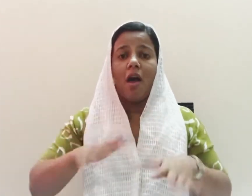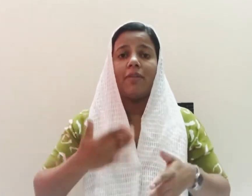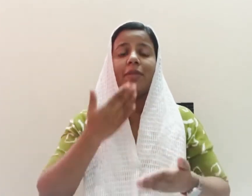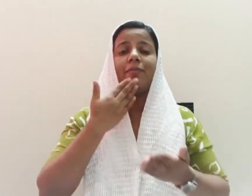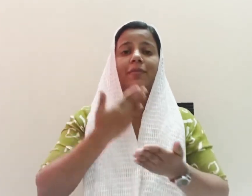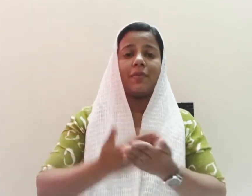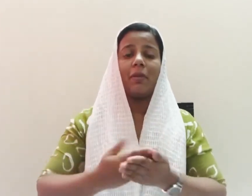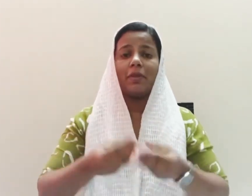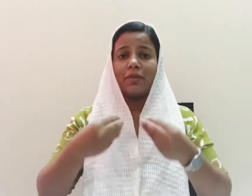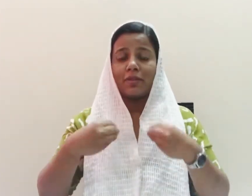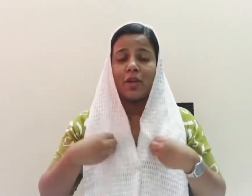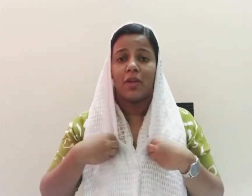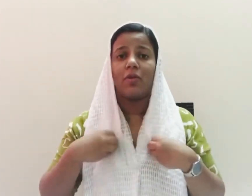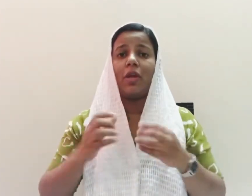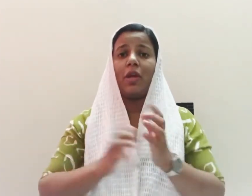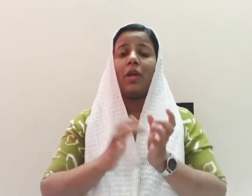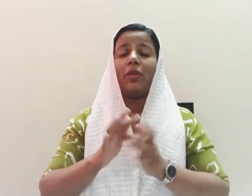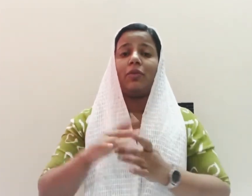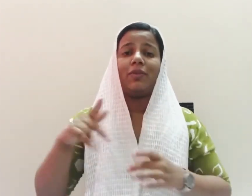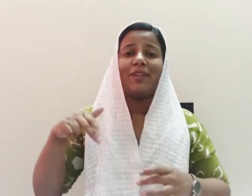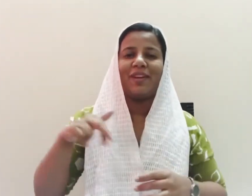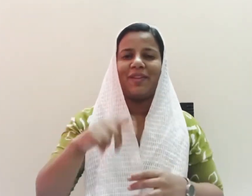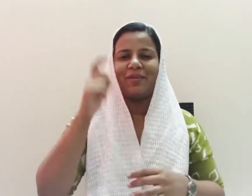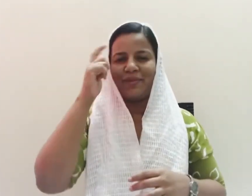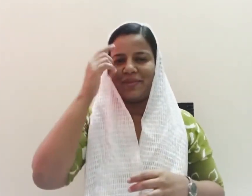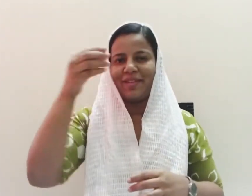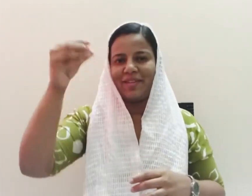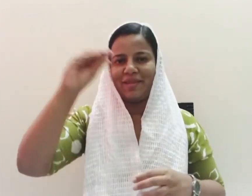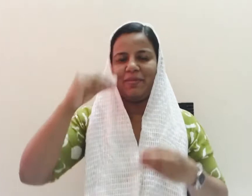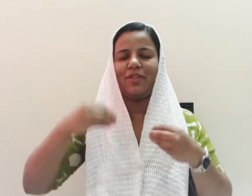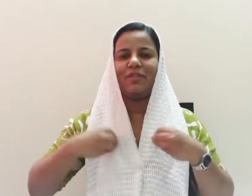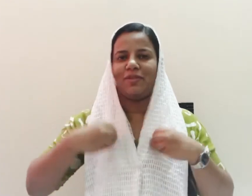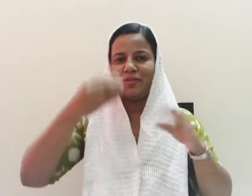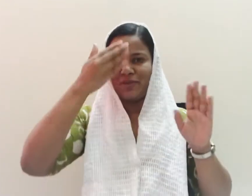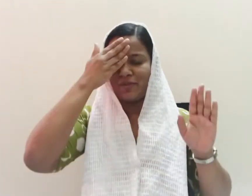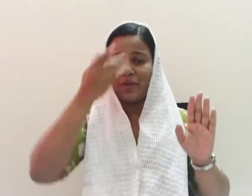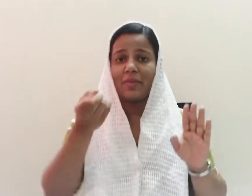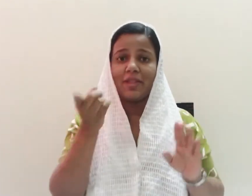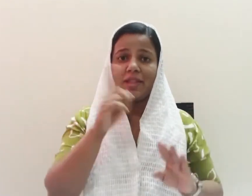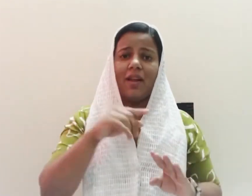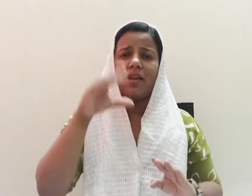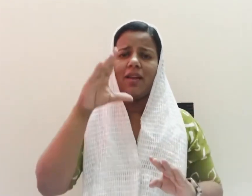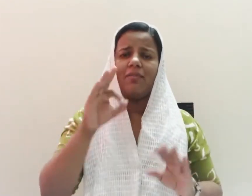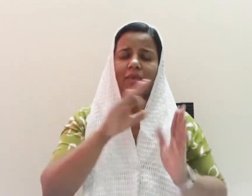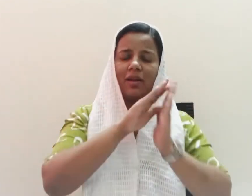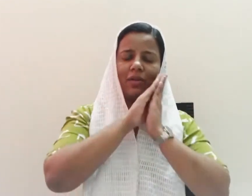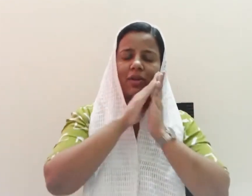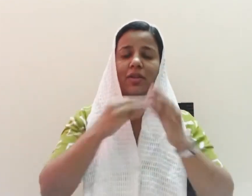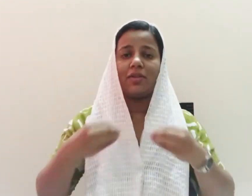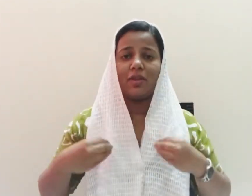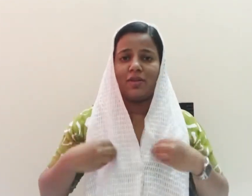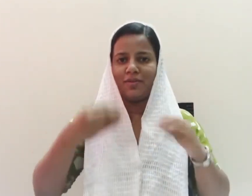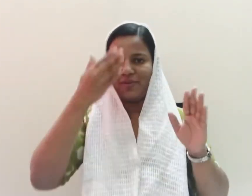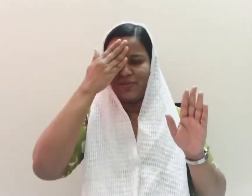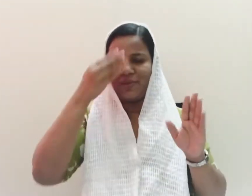തന്ന് കഴിഞ്ഞ പകൽക്കാലം നടത്തിയ വൻകൃപകൾക്കായി സ്തോത്രം, ആമേൻ, ആമേൻ. ഈ കഴിഞ്ഞ രാത്രി നല്ല ഉറക്കം തന്ന കർത്താവിന് സ്തോത്രം പറഞ്ഞു